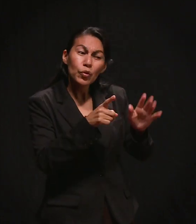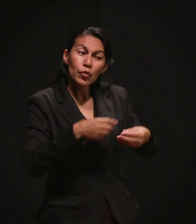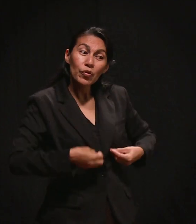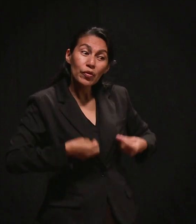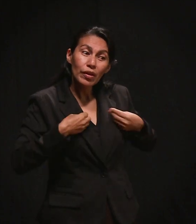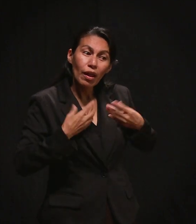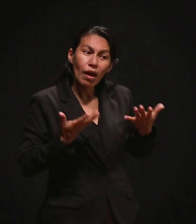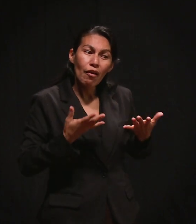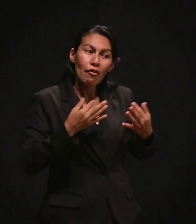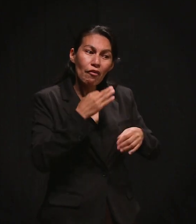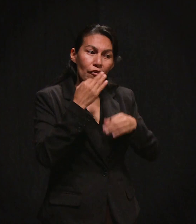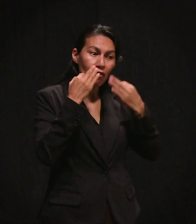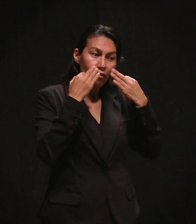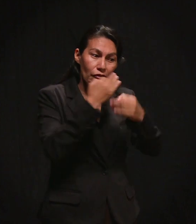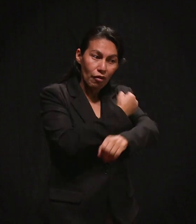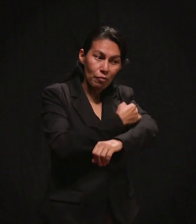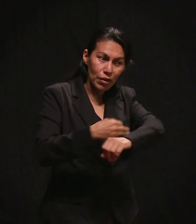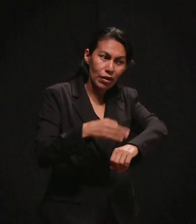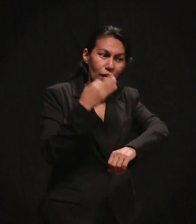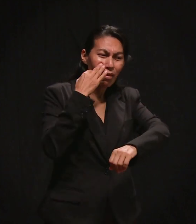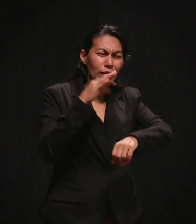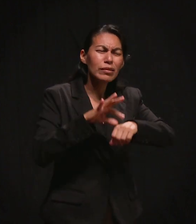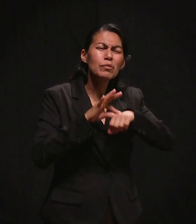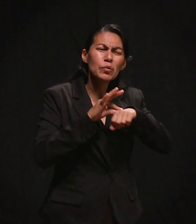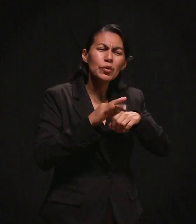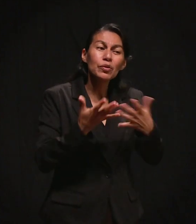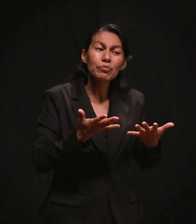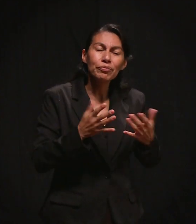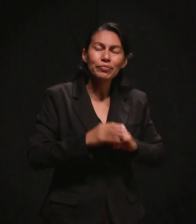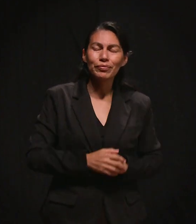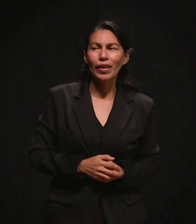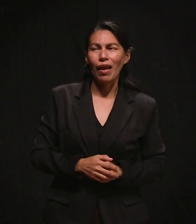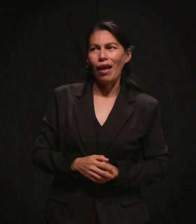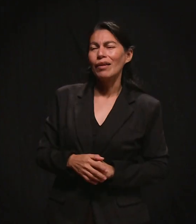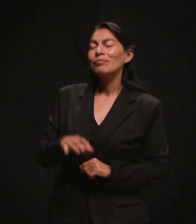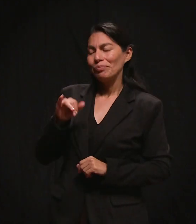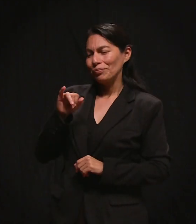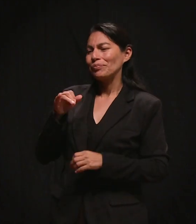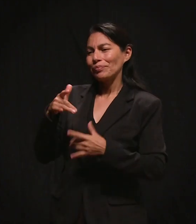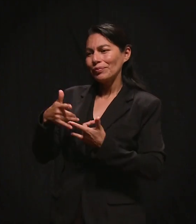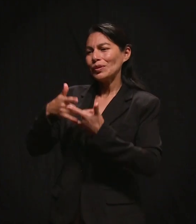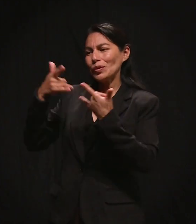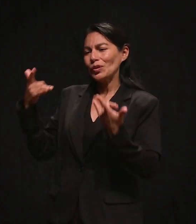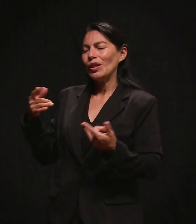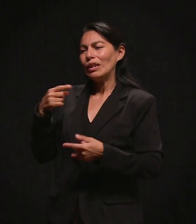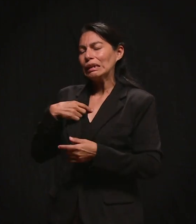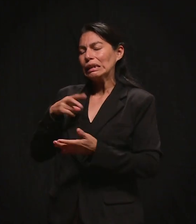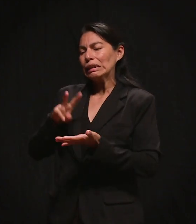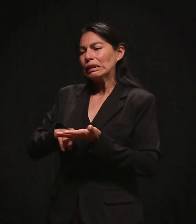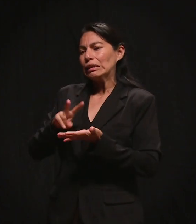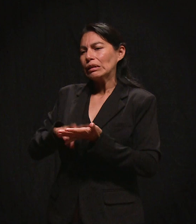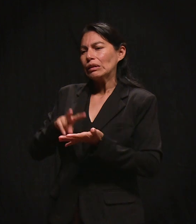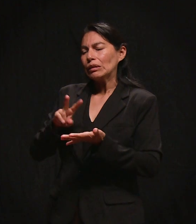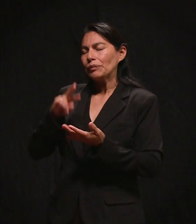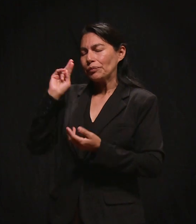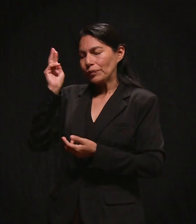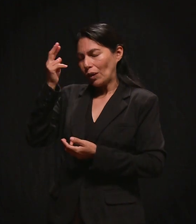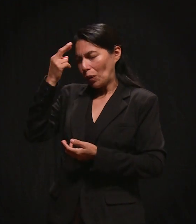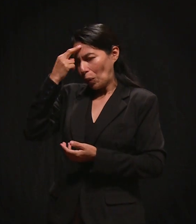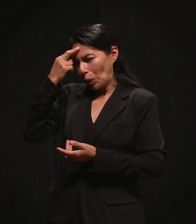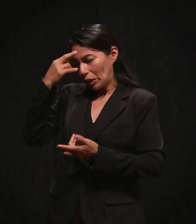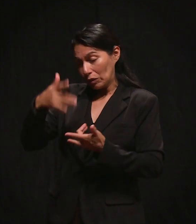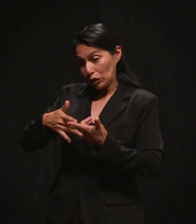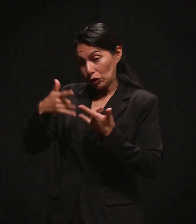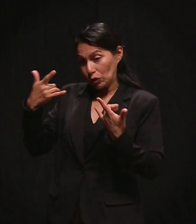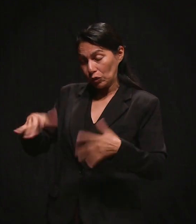experiencia que la tengo como algo muy valioso. Yo era una jovencita como de unos